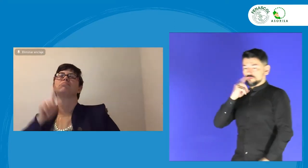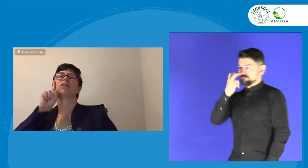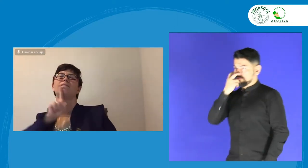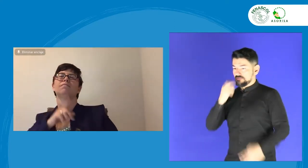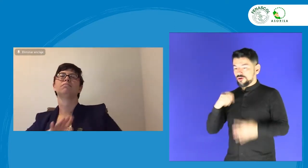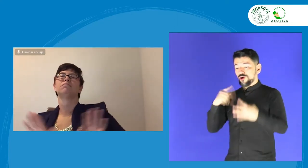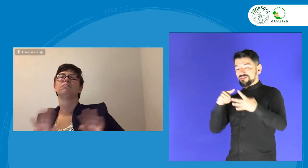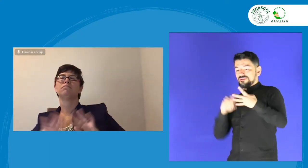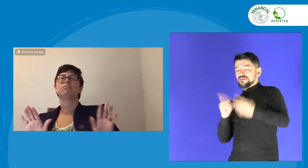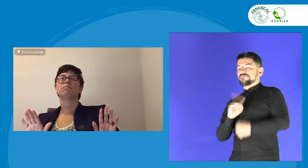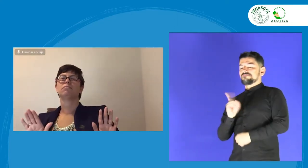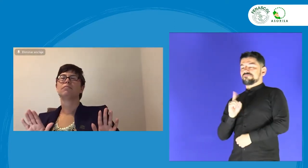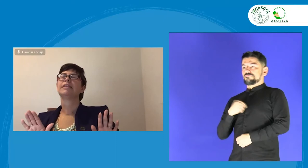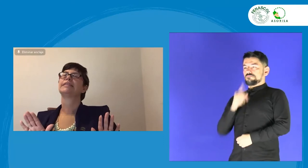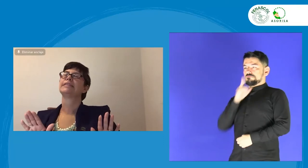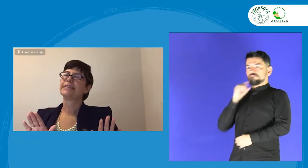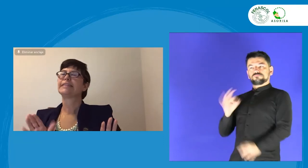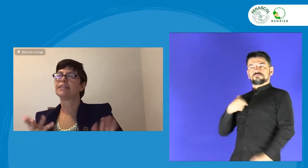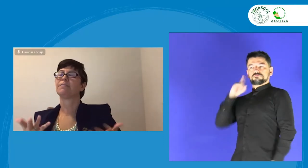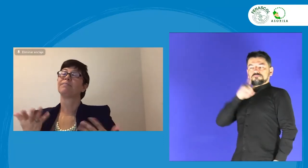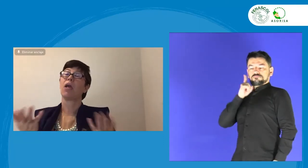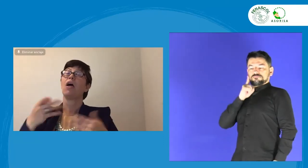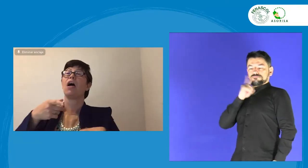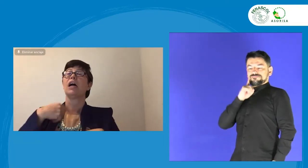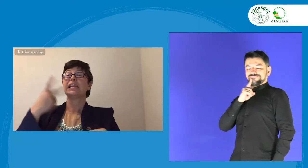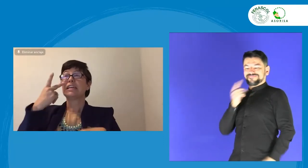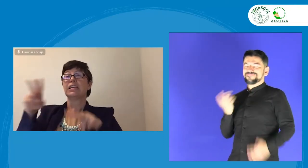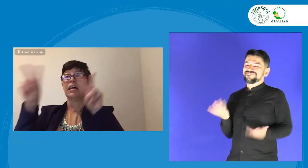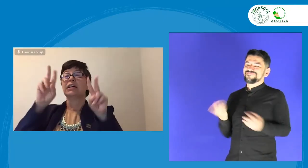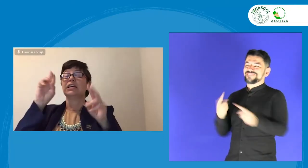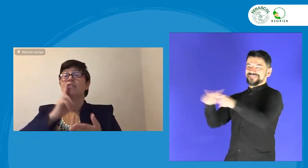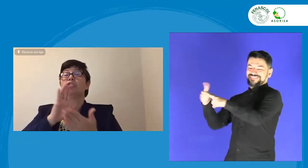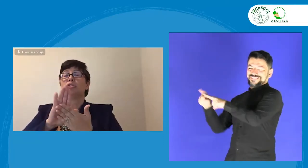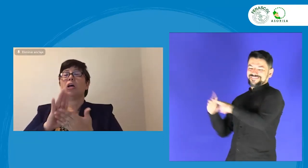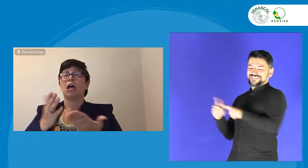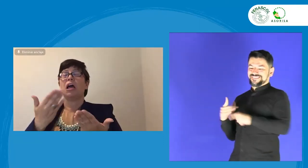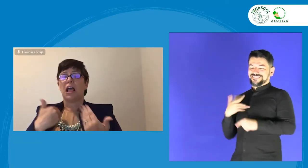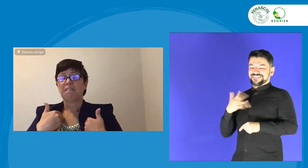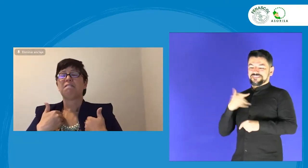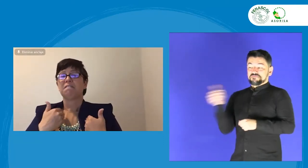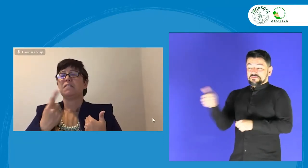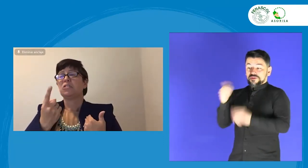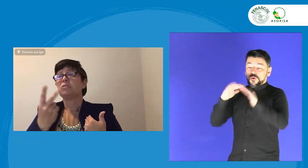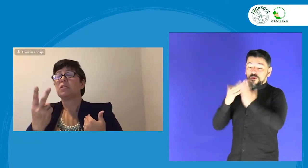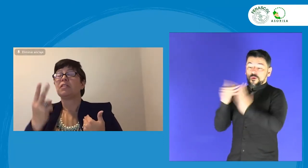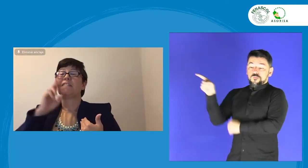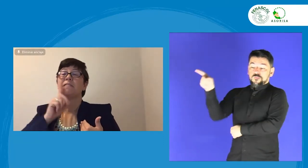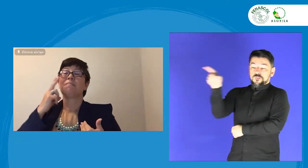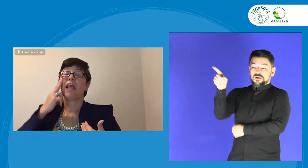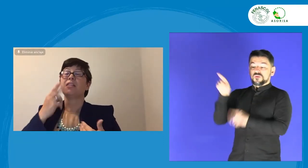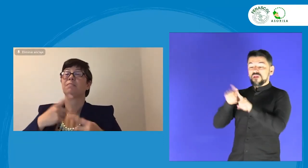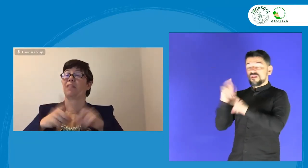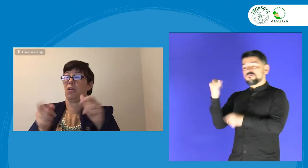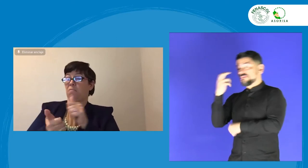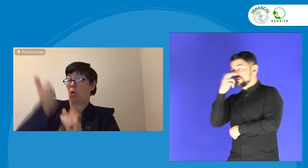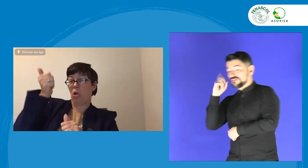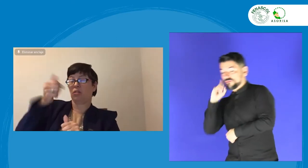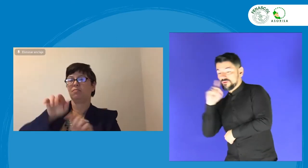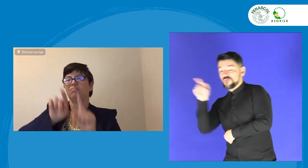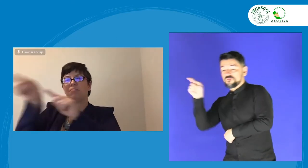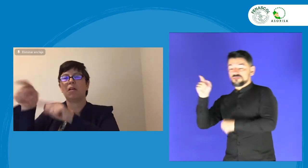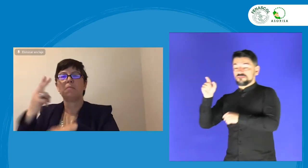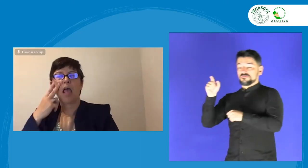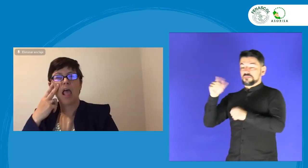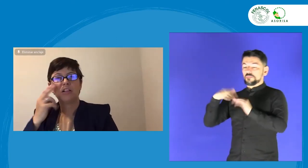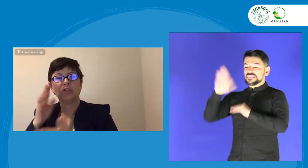que pues solamente una de estas personas sí se siente a gusto con su propia identidad y los demás 3 pues como que